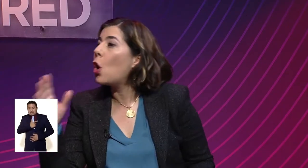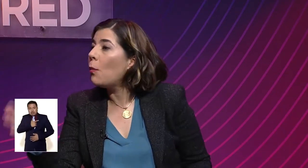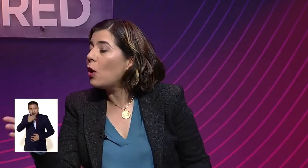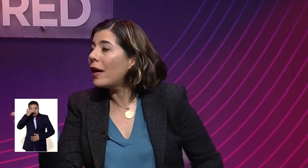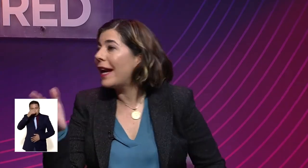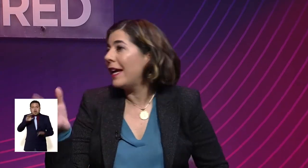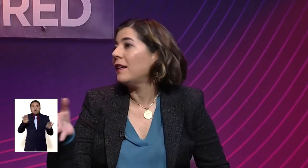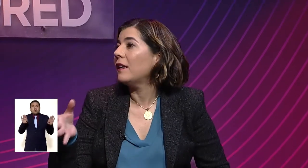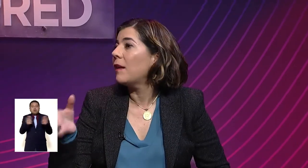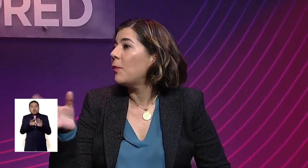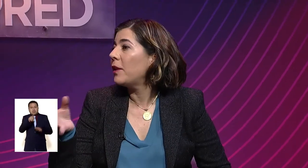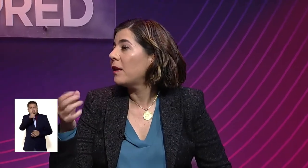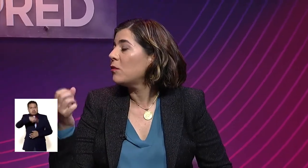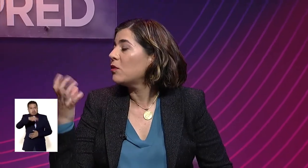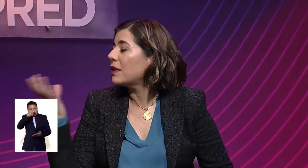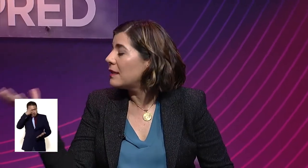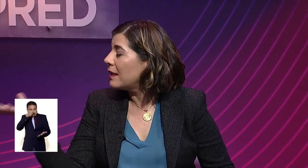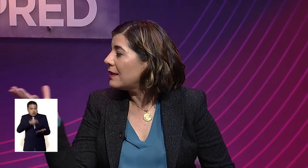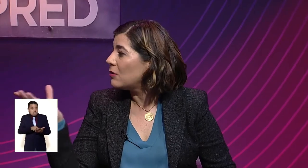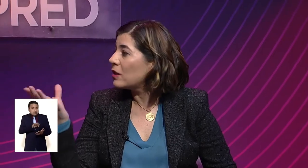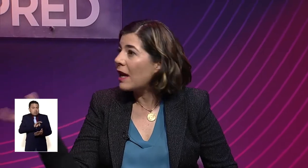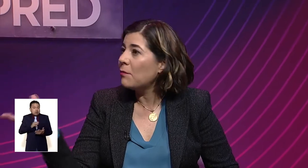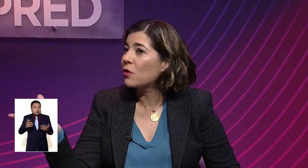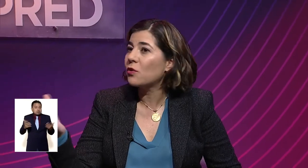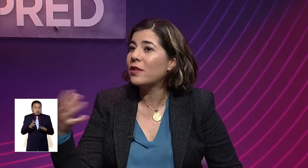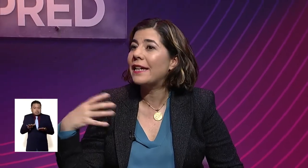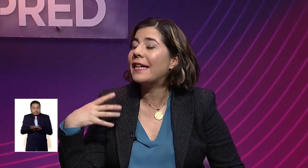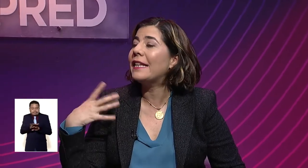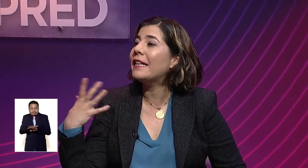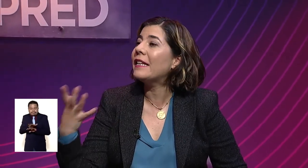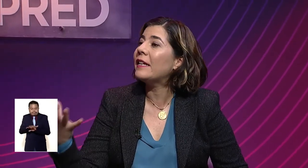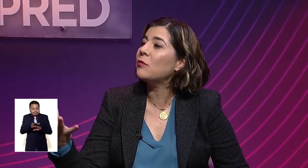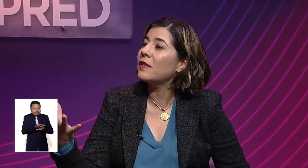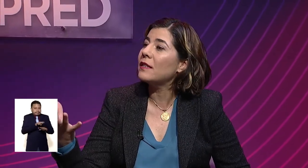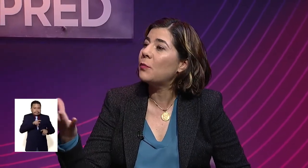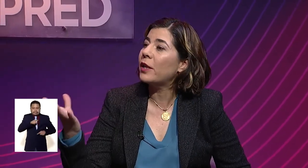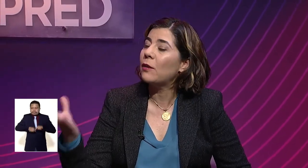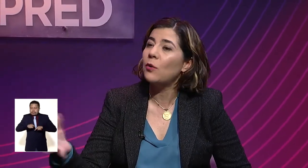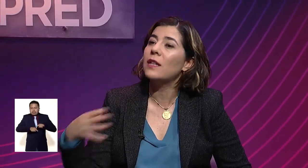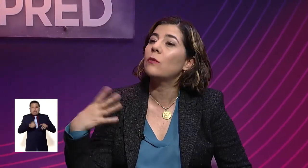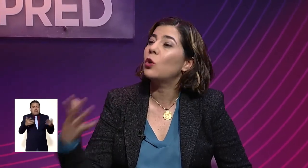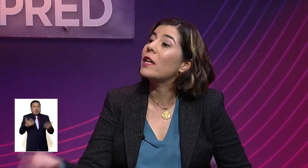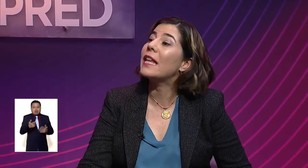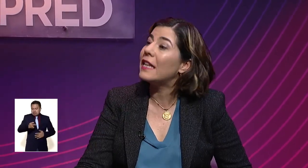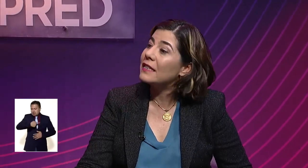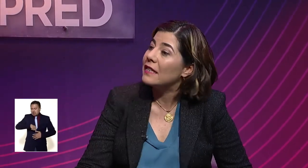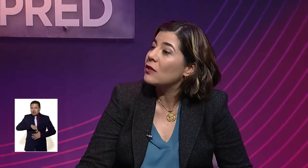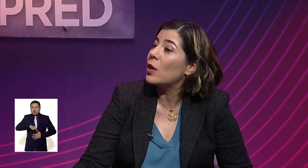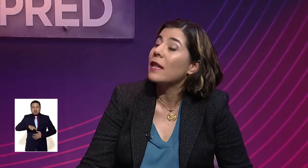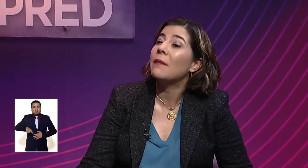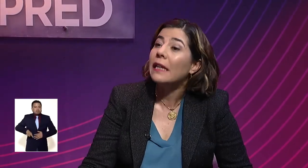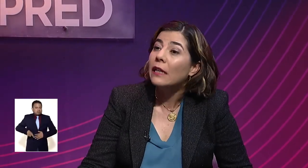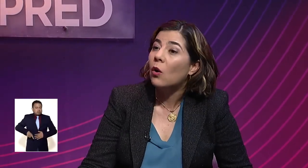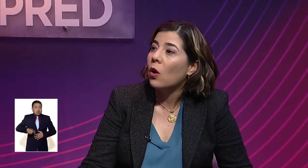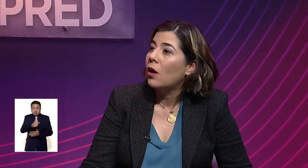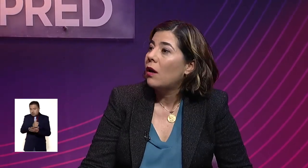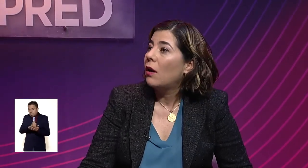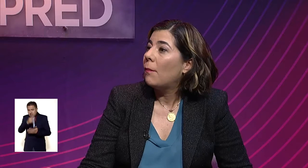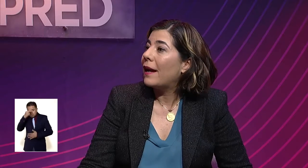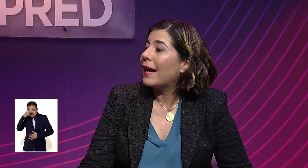cómo creen que pudiéramos hacer estos cambios. O sea, ¿qué tendríamos que hacer, por ejemplo, las autoridades en la Ciudad de México para